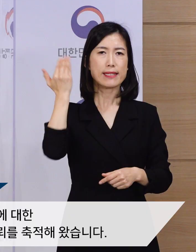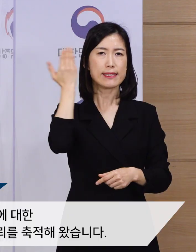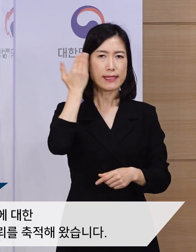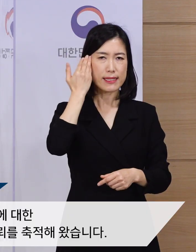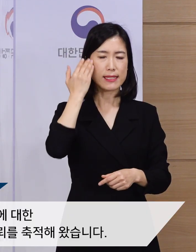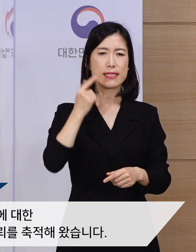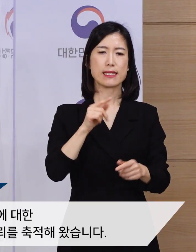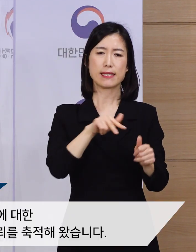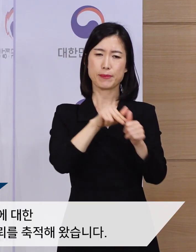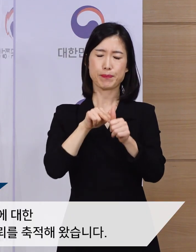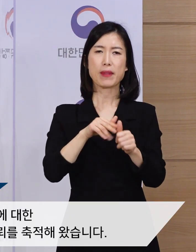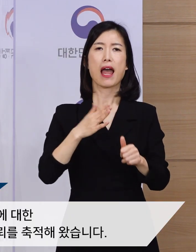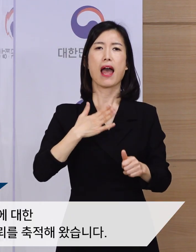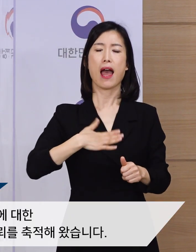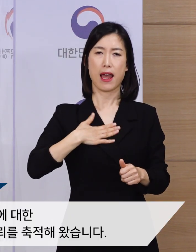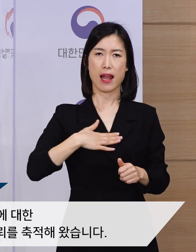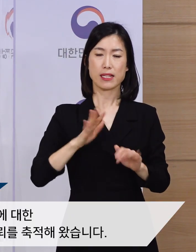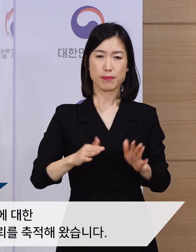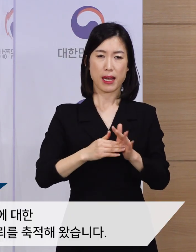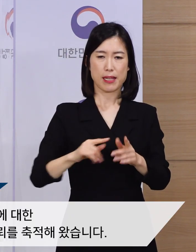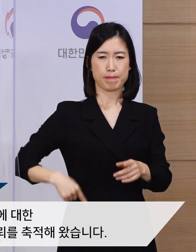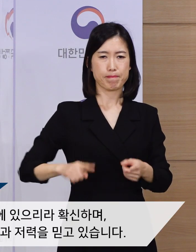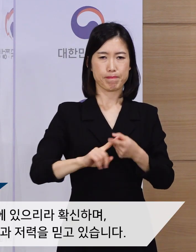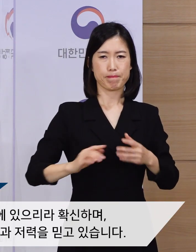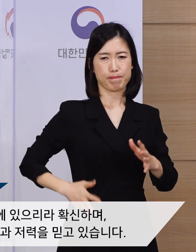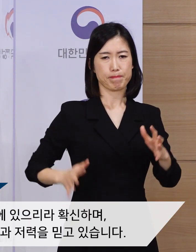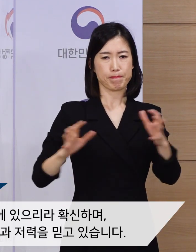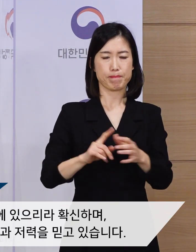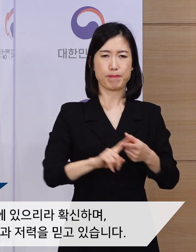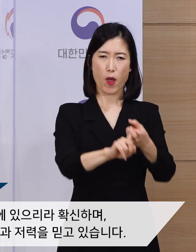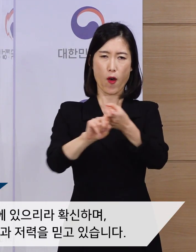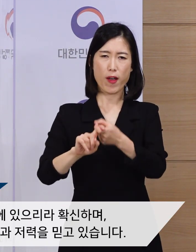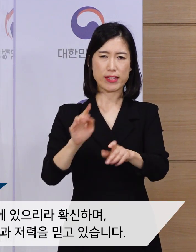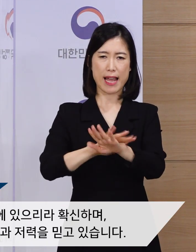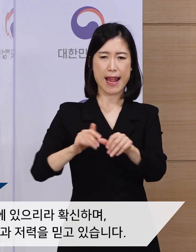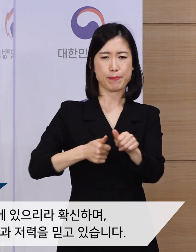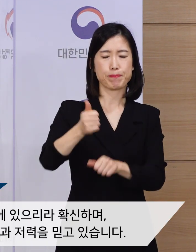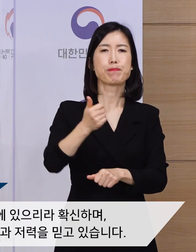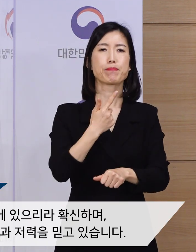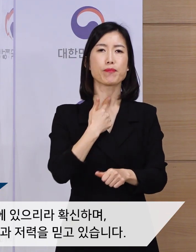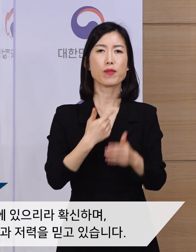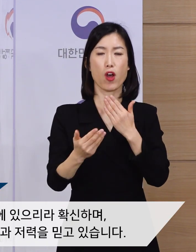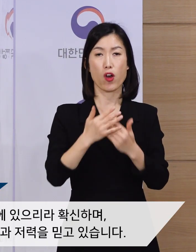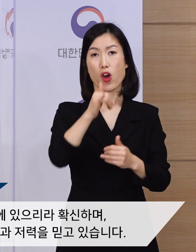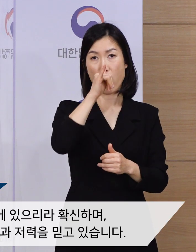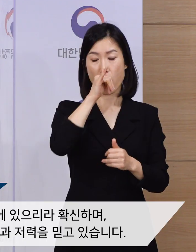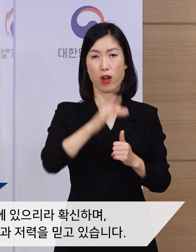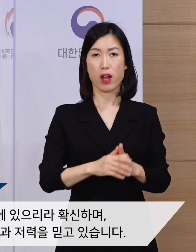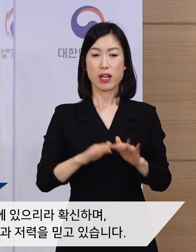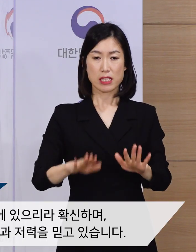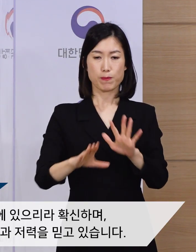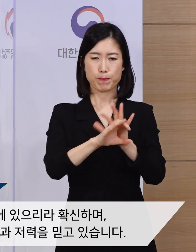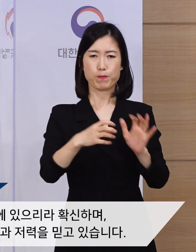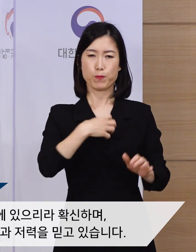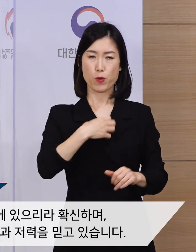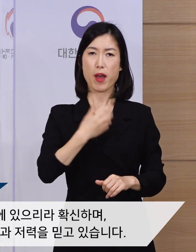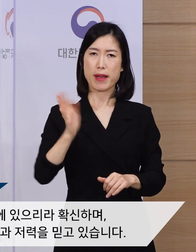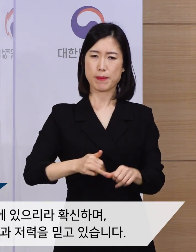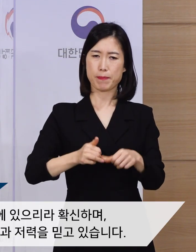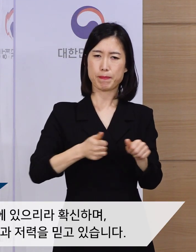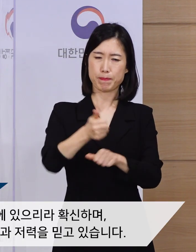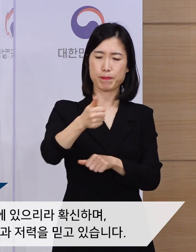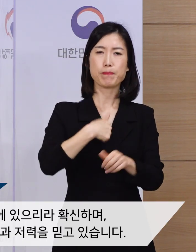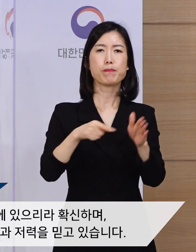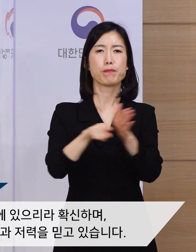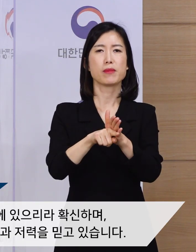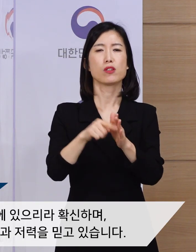연대의식과 신뢰를 축적해 왔습니다. 지금의 어려운 상황을 극복할 수 있는 힘도 여기에 있으리라